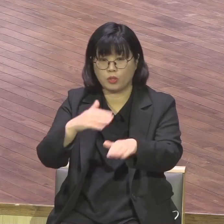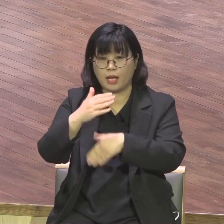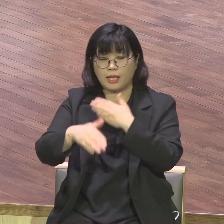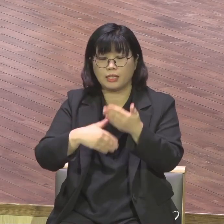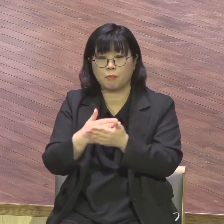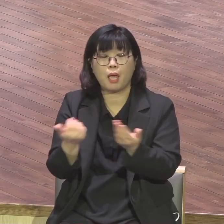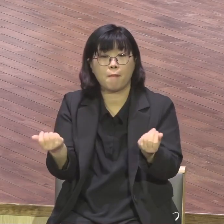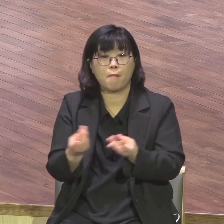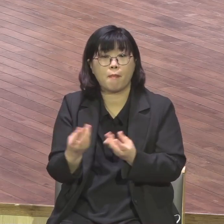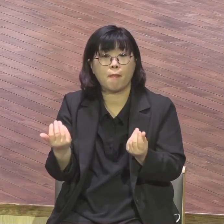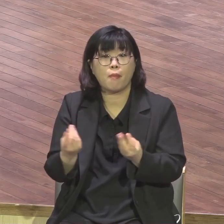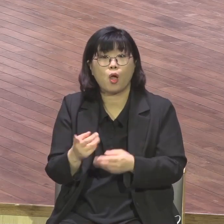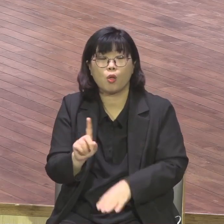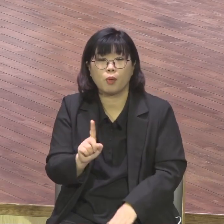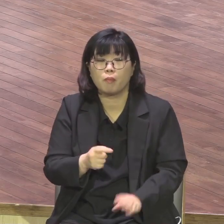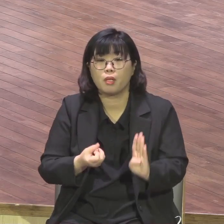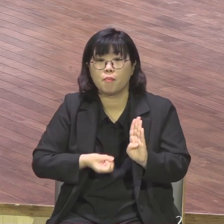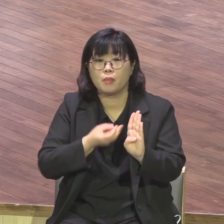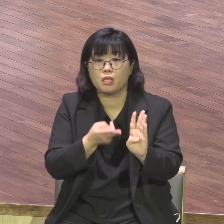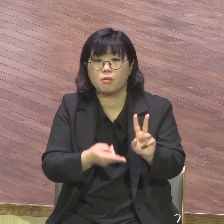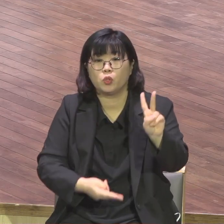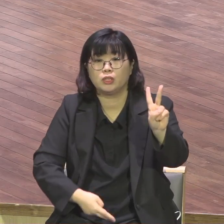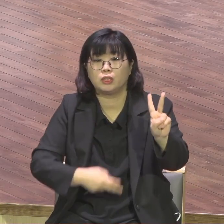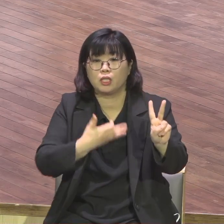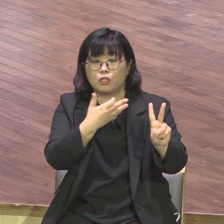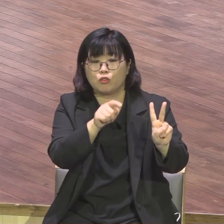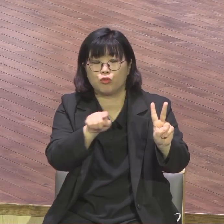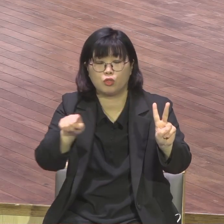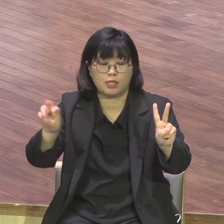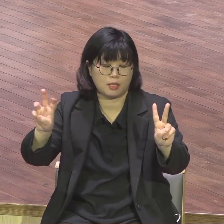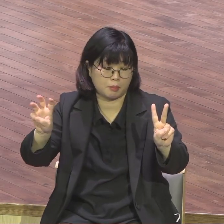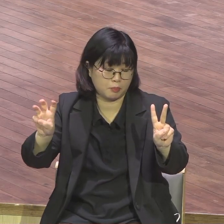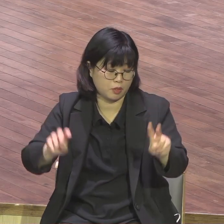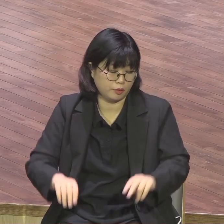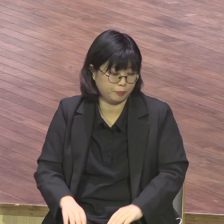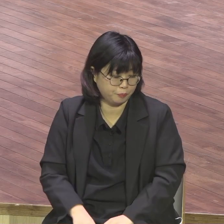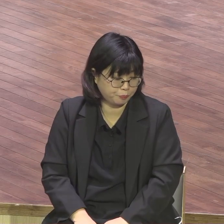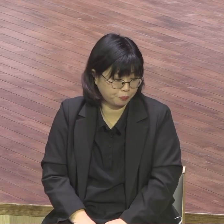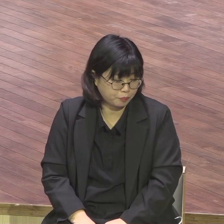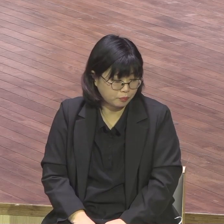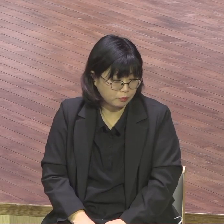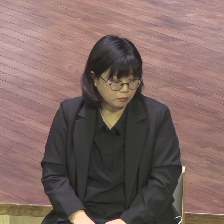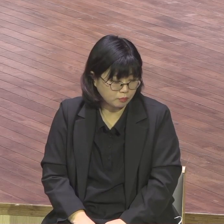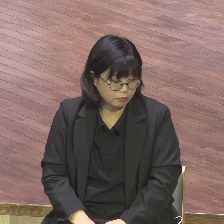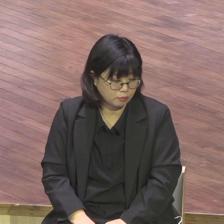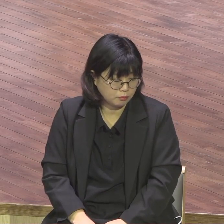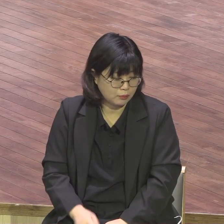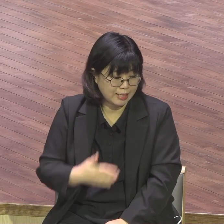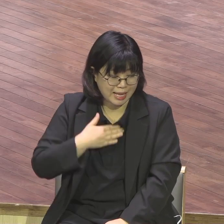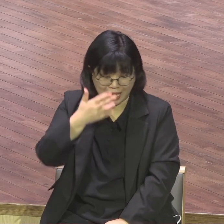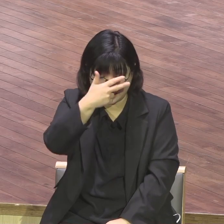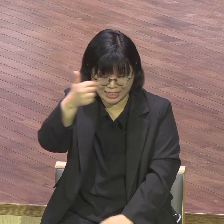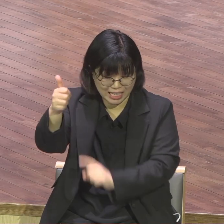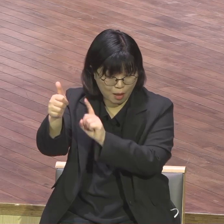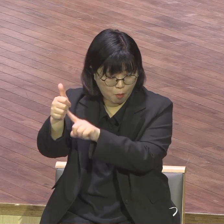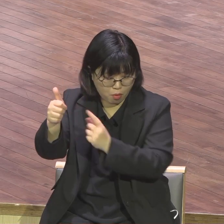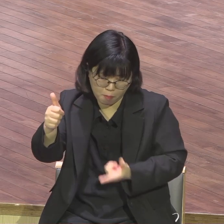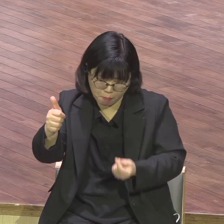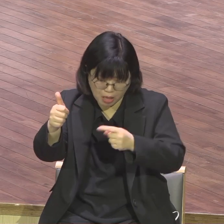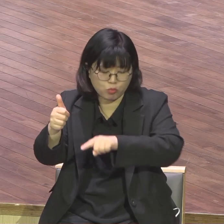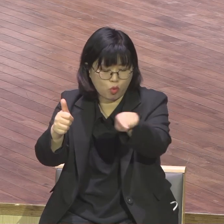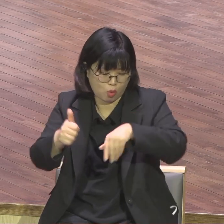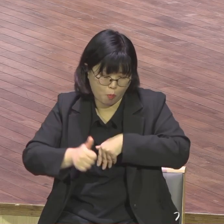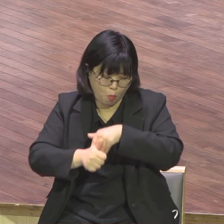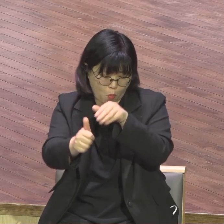곧 성취될 하나님 말씀은 빌립보서 2장 19절에서 30절 말씀입니다. 내가 디모데를 속히